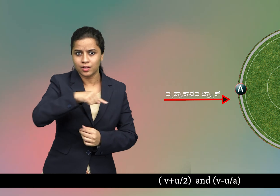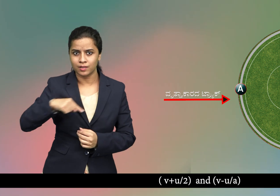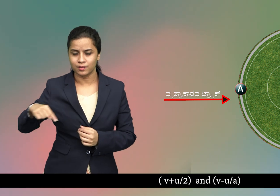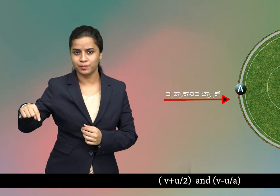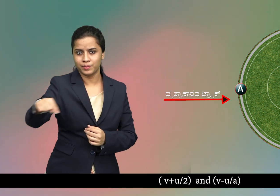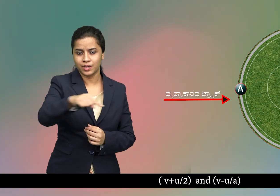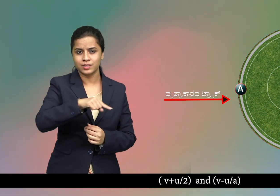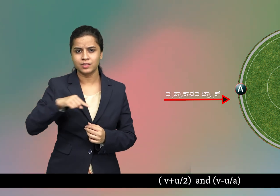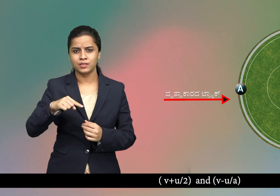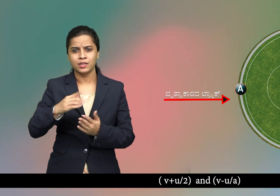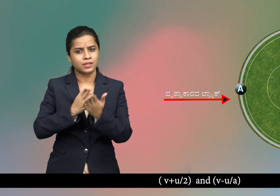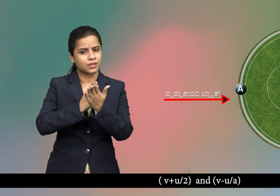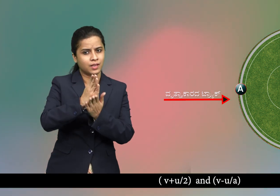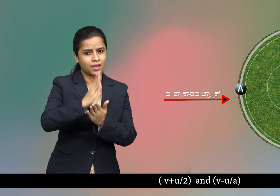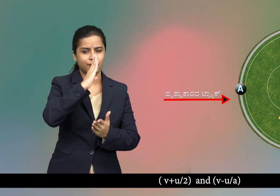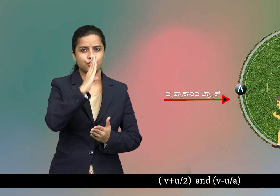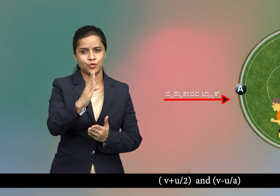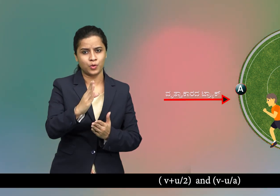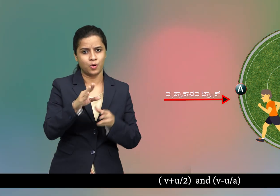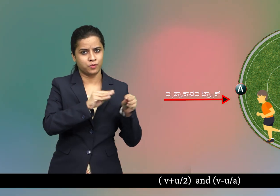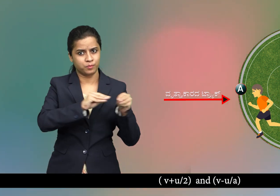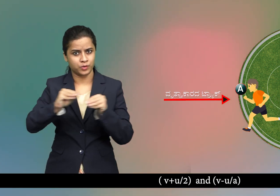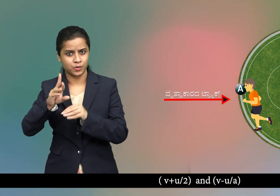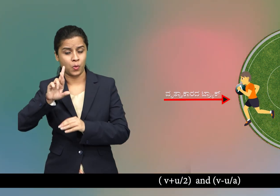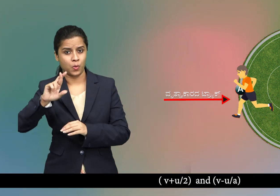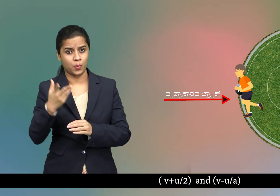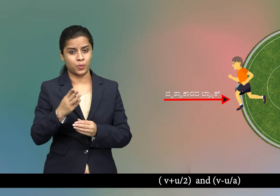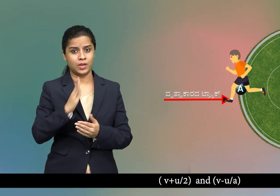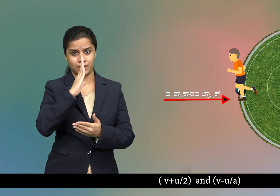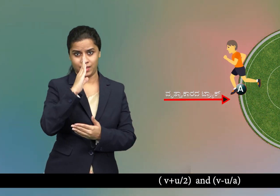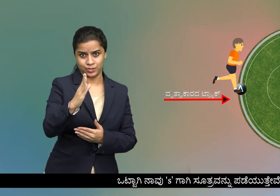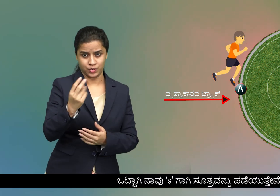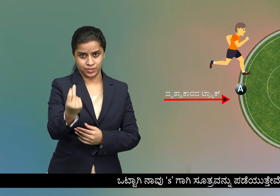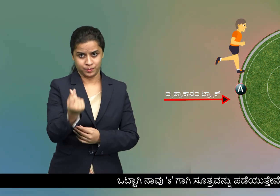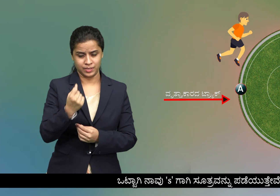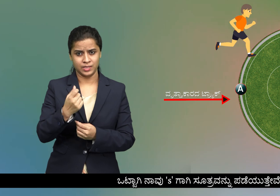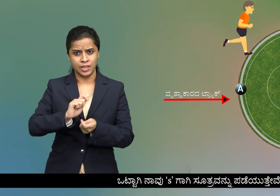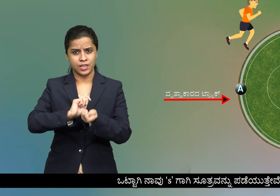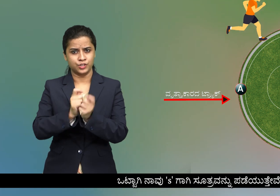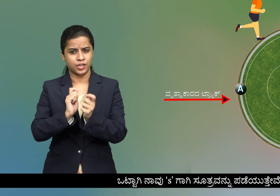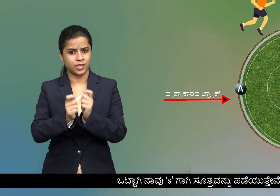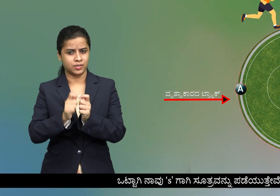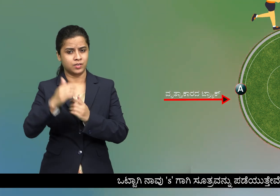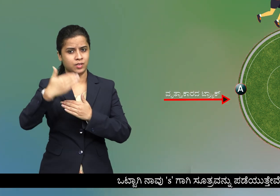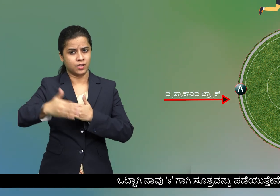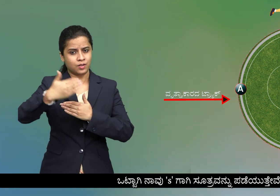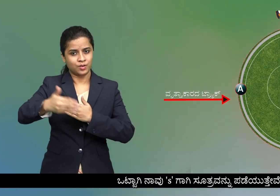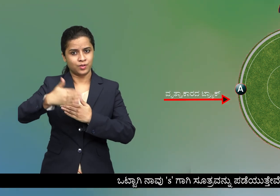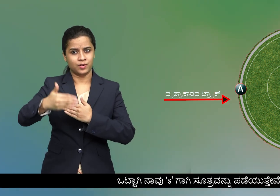2 ಅಂಡ್ ಮಾಡ್ಯುಲಸ್ ಆಫ್ ವಿ ಮೈನಸ್ ಯು ಡಿವೈಡೆಡ್ ಬೈ ಎ. ಒಟ್ಟಾಗಿ ನಾವು ಎಸ್ ಗಾಗಿ ಸೂತ್ರವನ್ನ